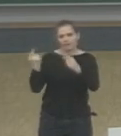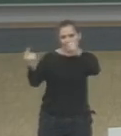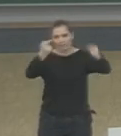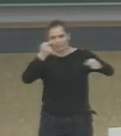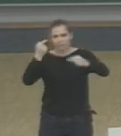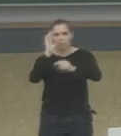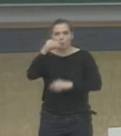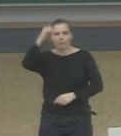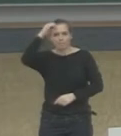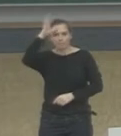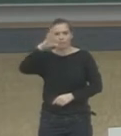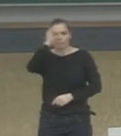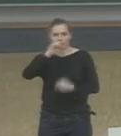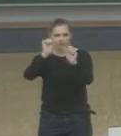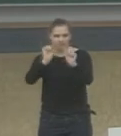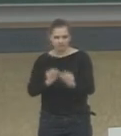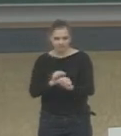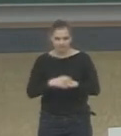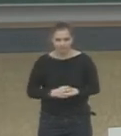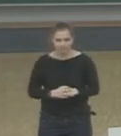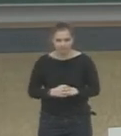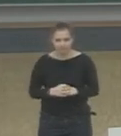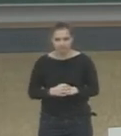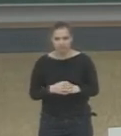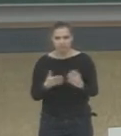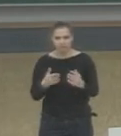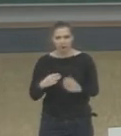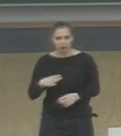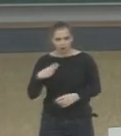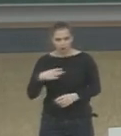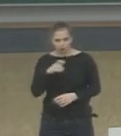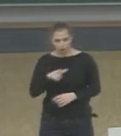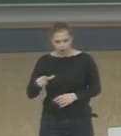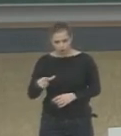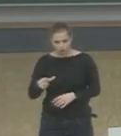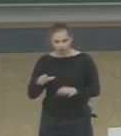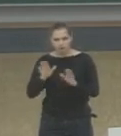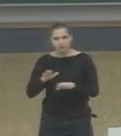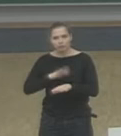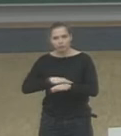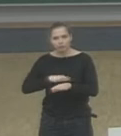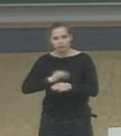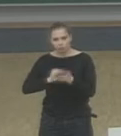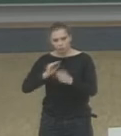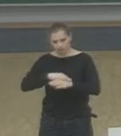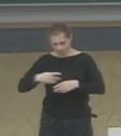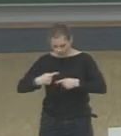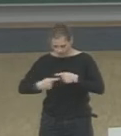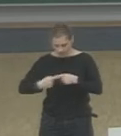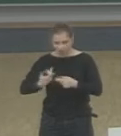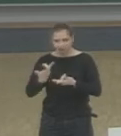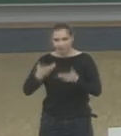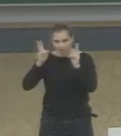den Bildungsbegriff. Es wusste aber niemand, was die Schüler im Laufe der Schulzeit tatsächlich gelernt hatten, welche Methoden